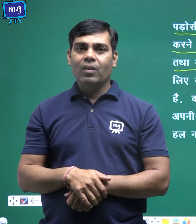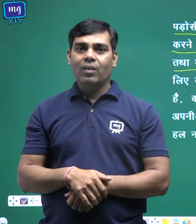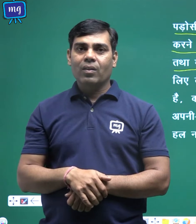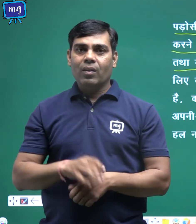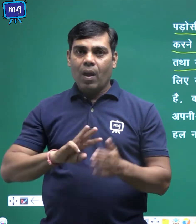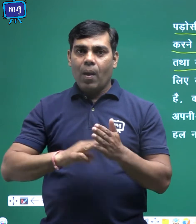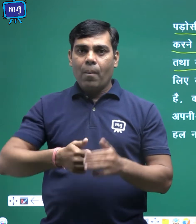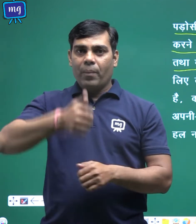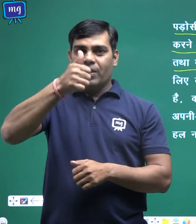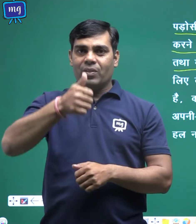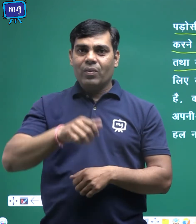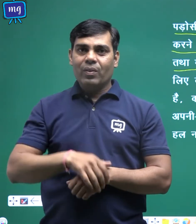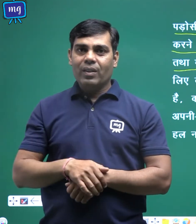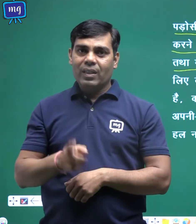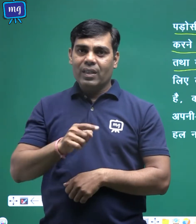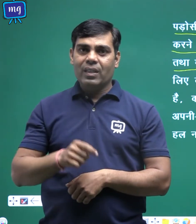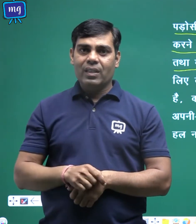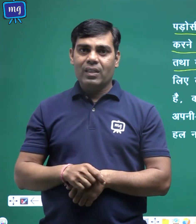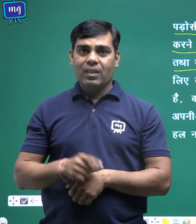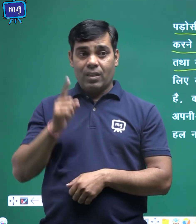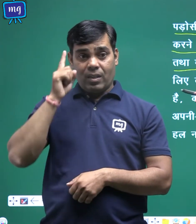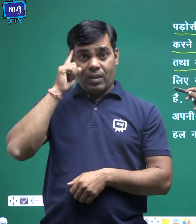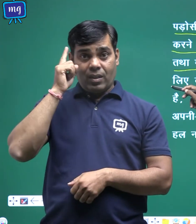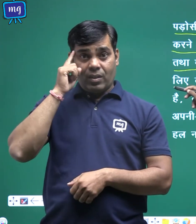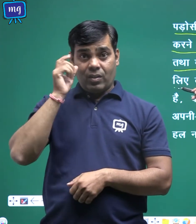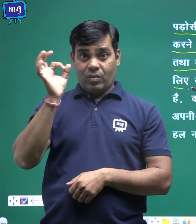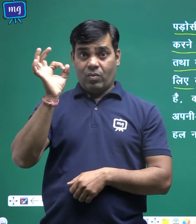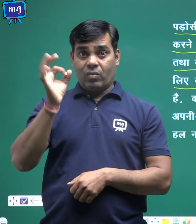मंत्रियों की चतुराई जानने के लिए